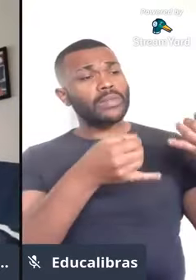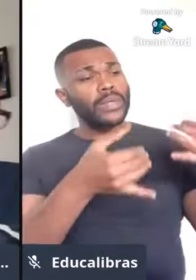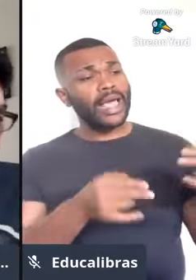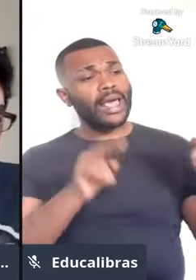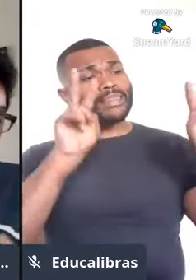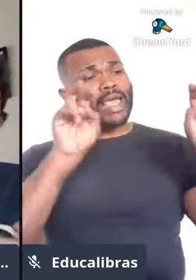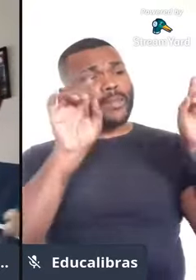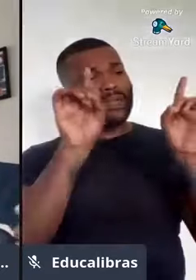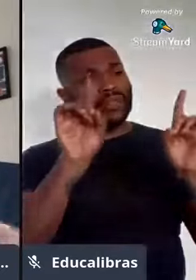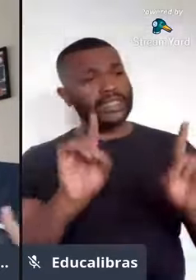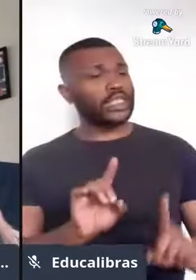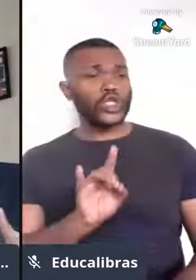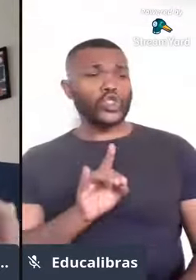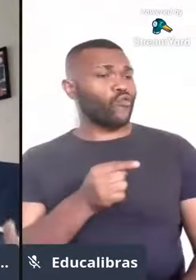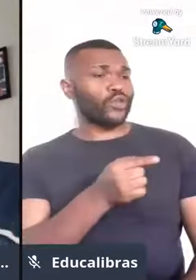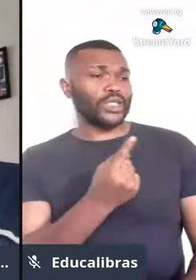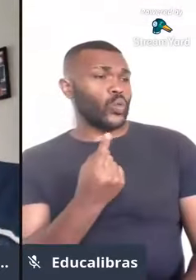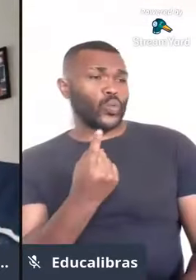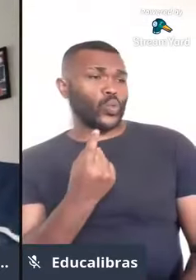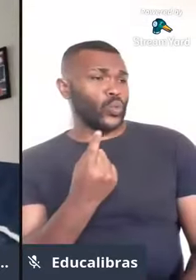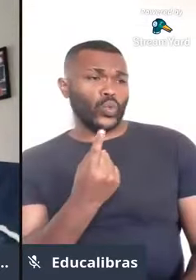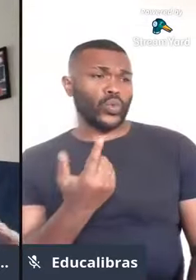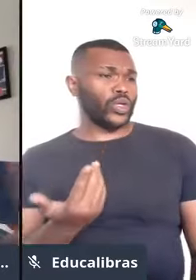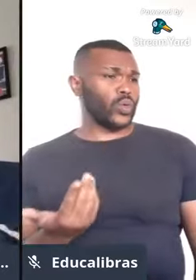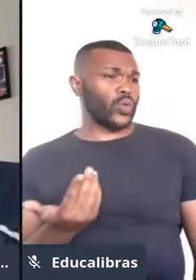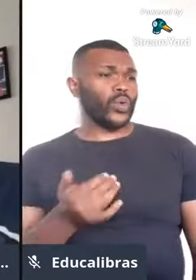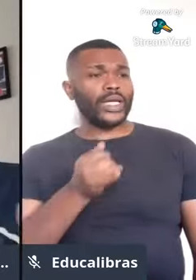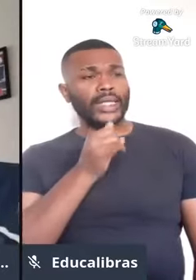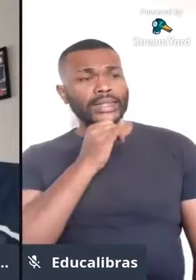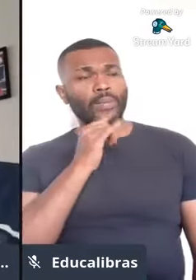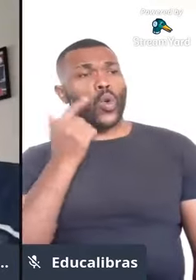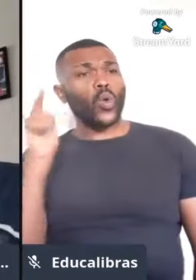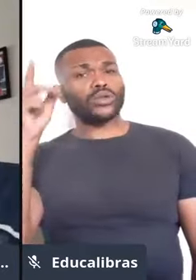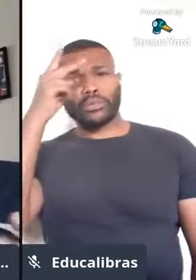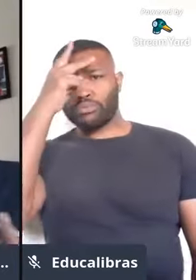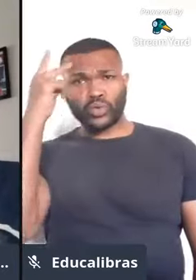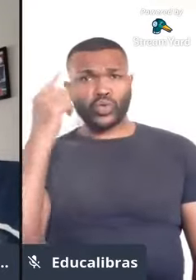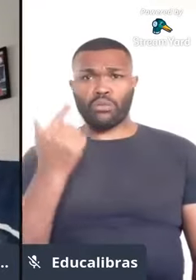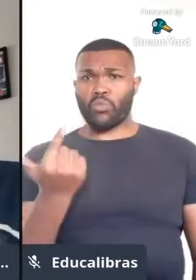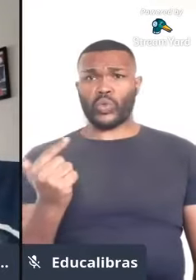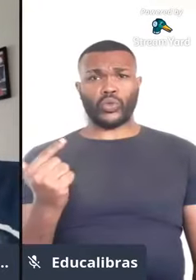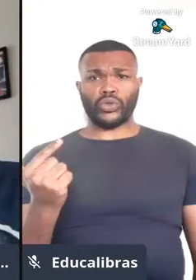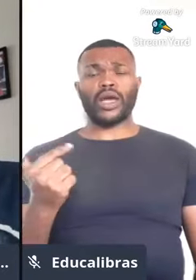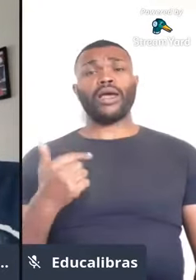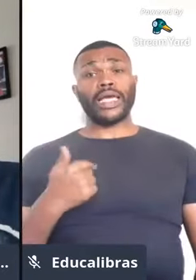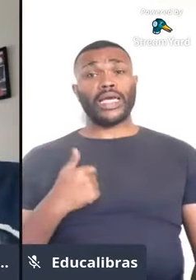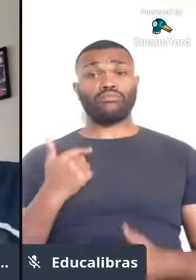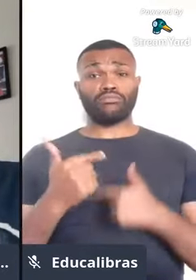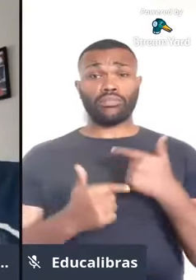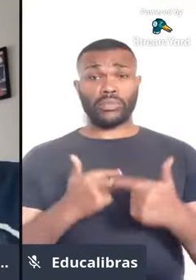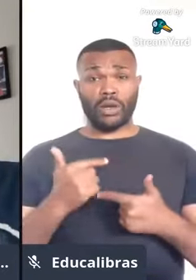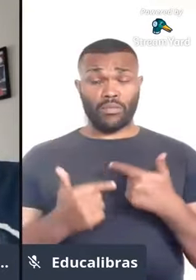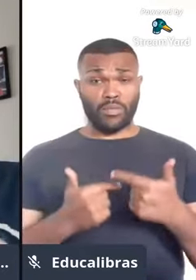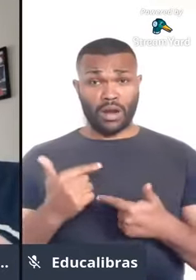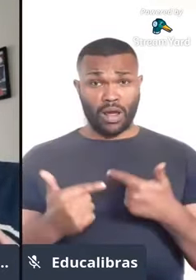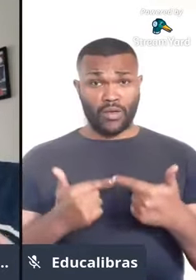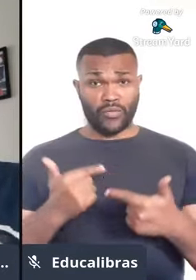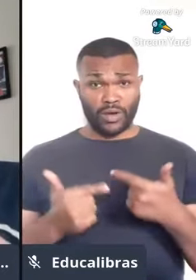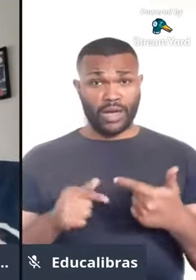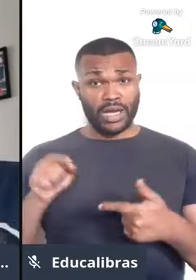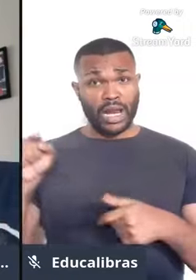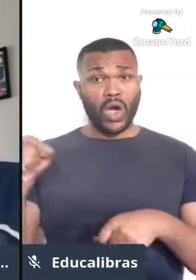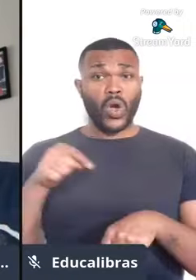fazer matéria, uma segunda coluna, não havia. E como eu trabalhava num horário